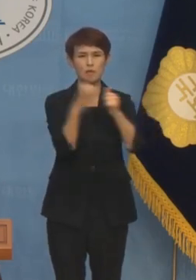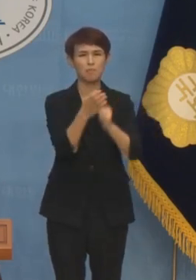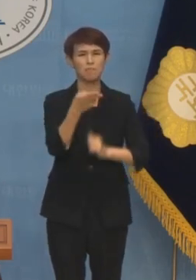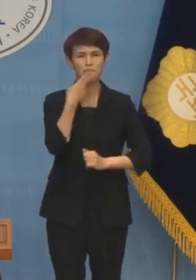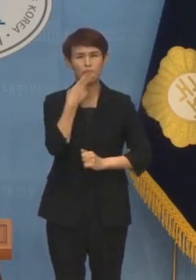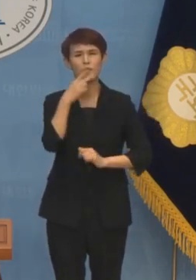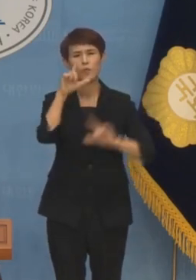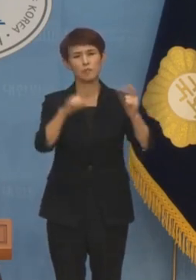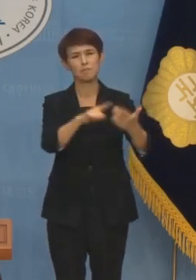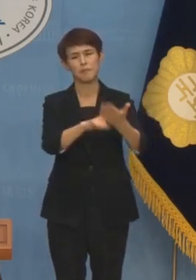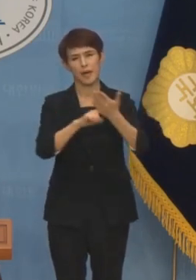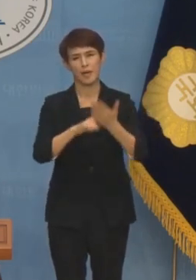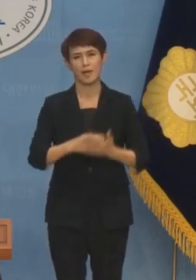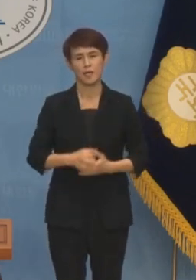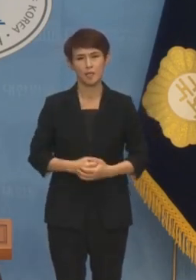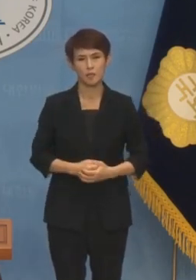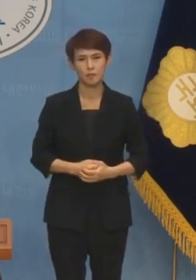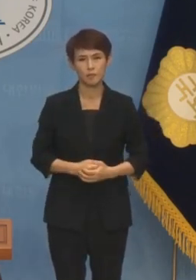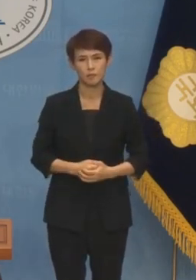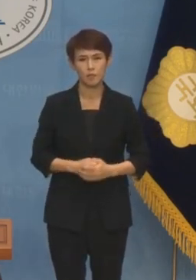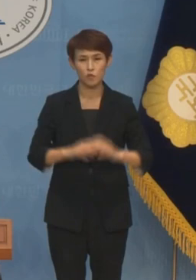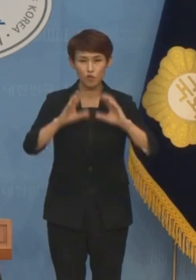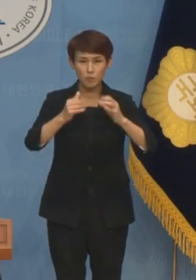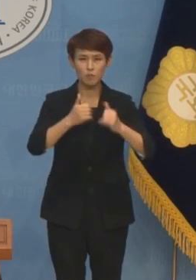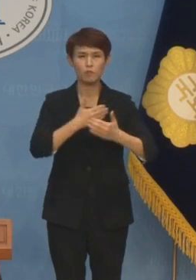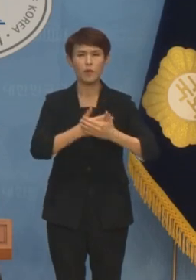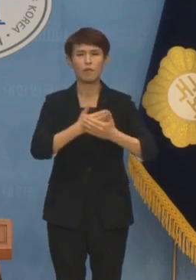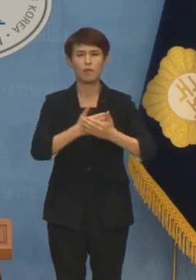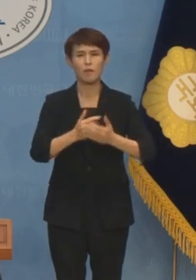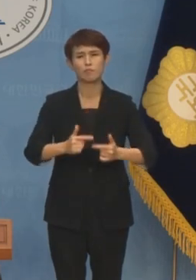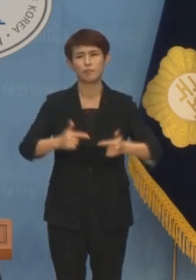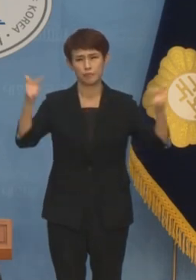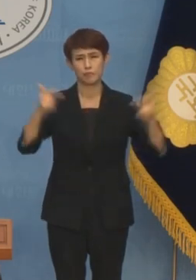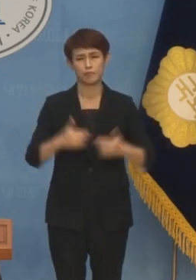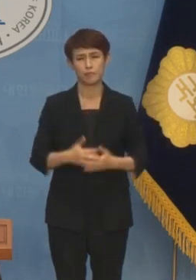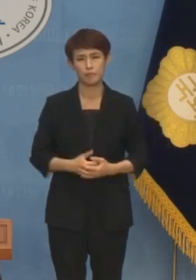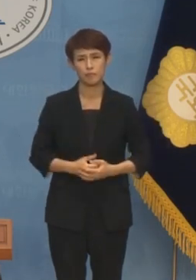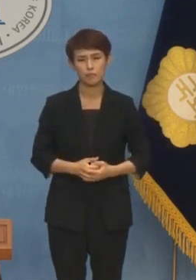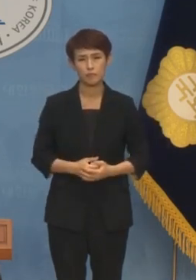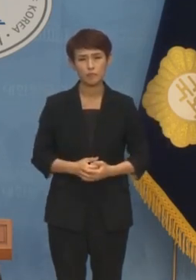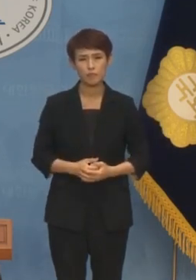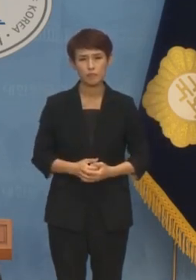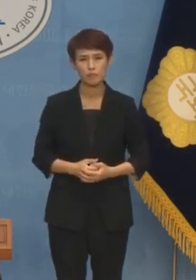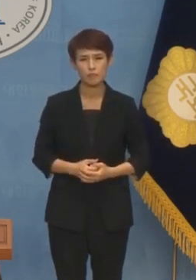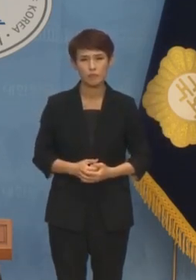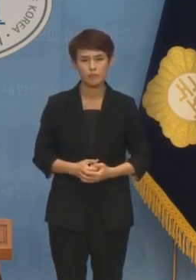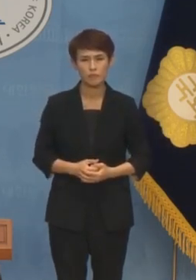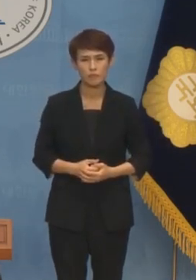태도만 적나라하게 보여줘 국민 불안을 더욱 키우고 있습니다.